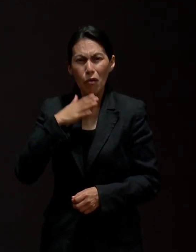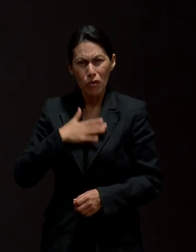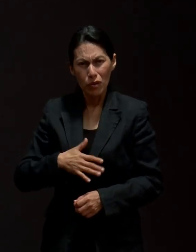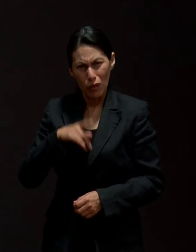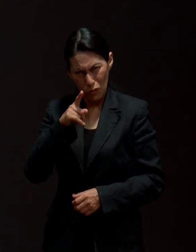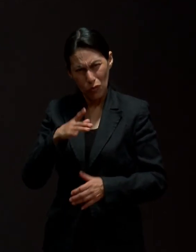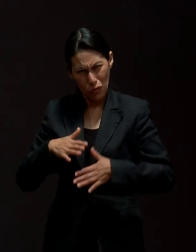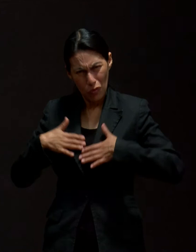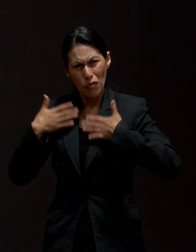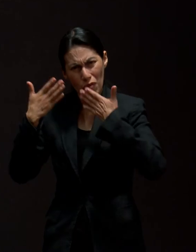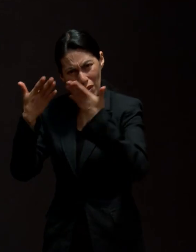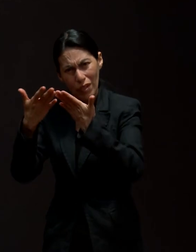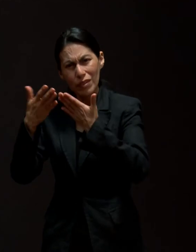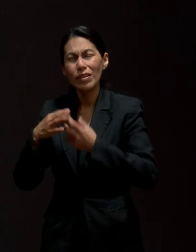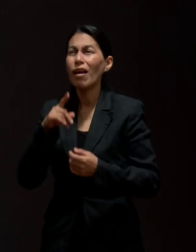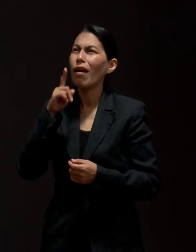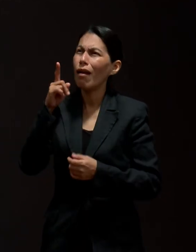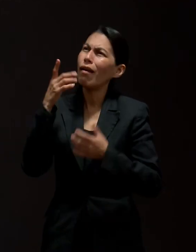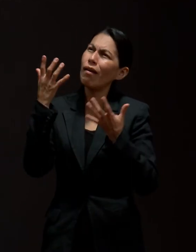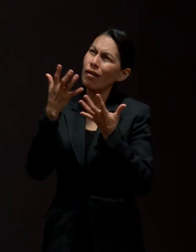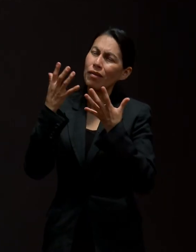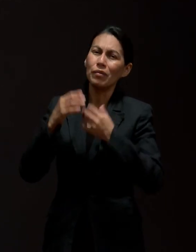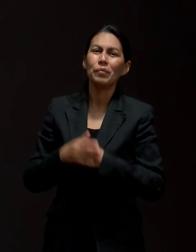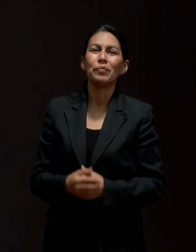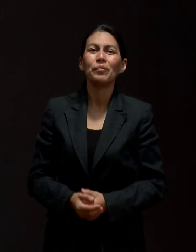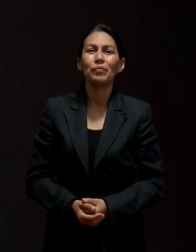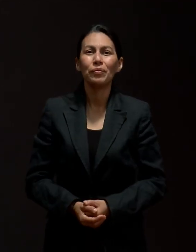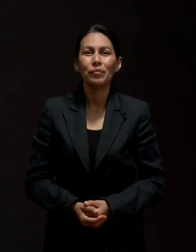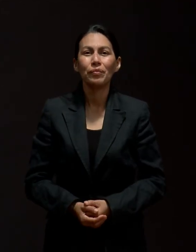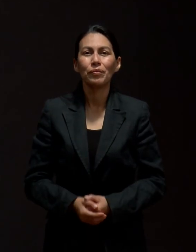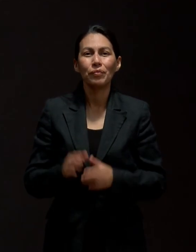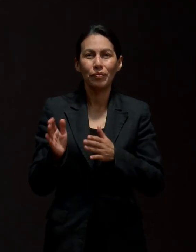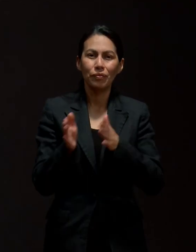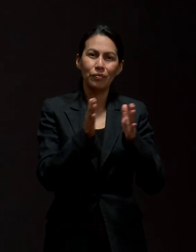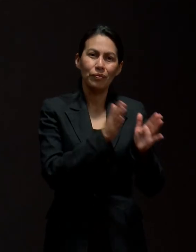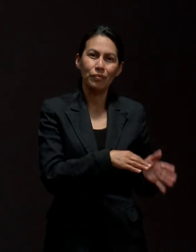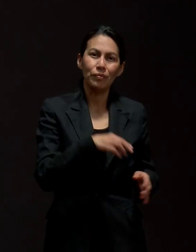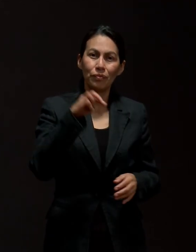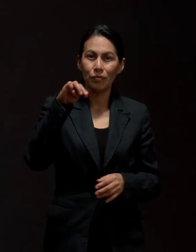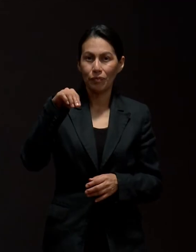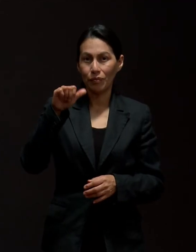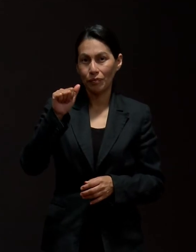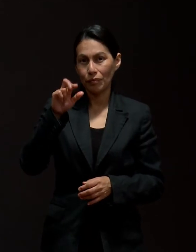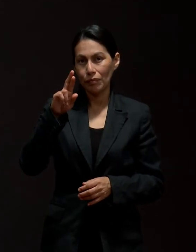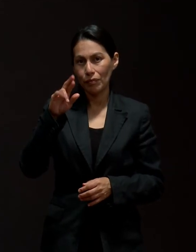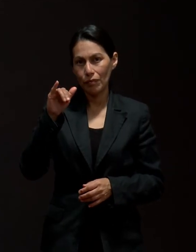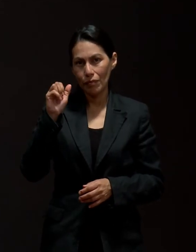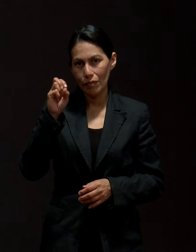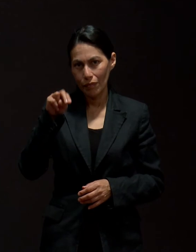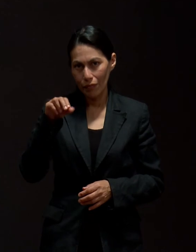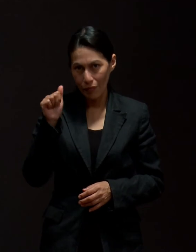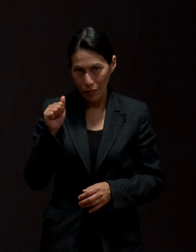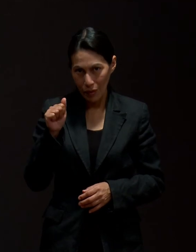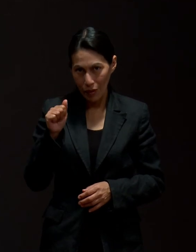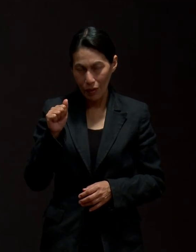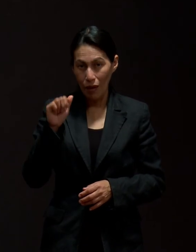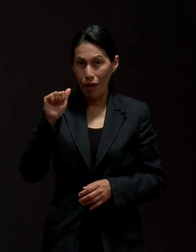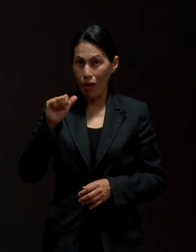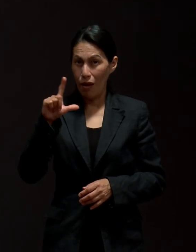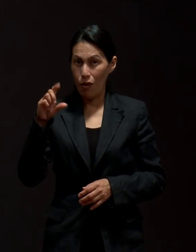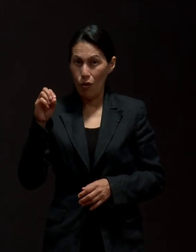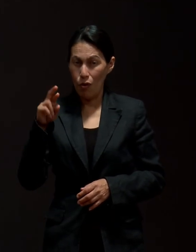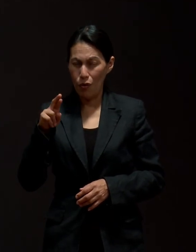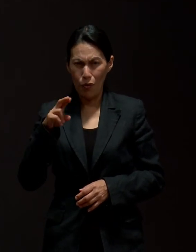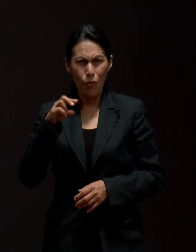Confío en Dios y Él hará. Mariana Luria, buenas noches. Quisiera que oren